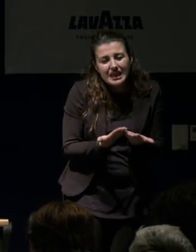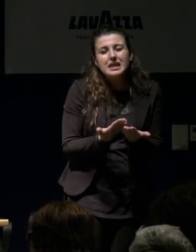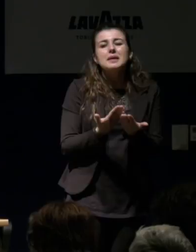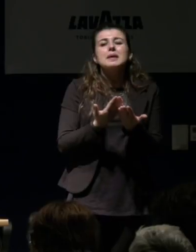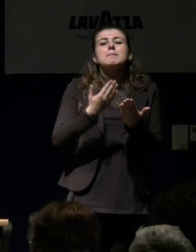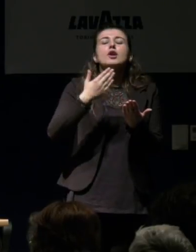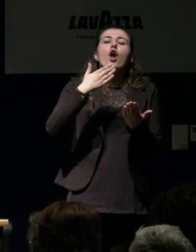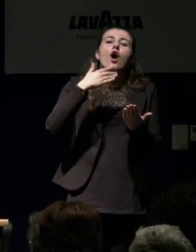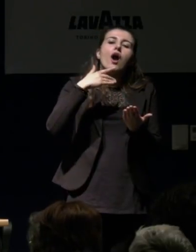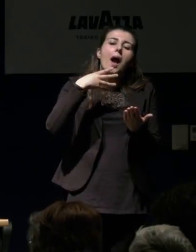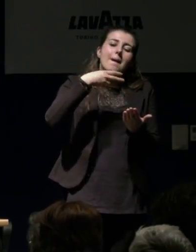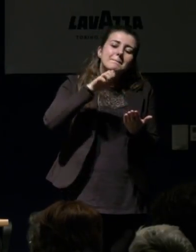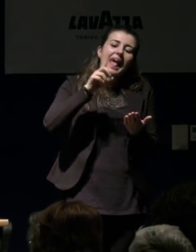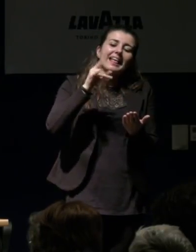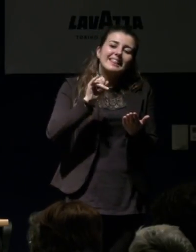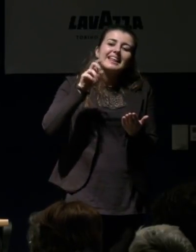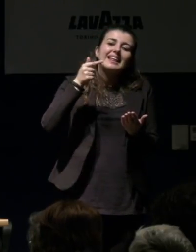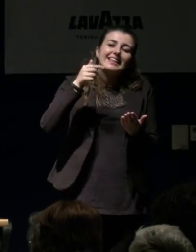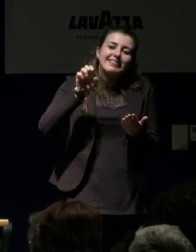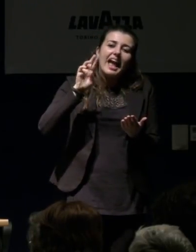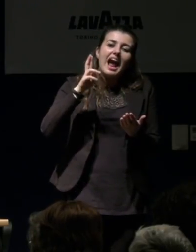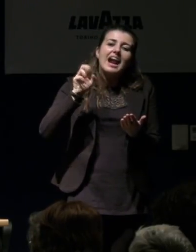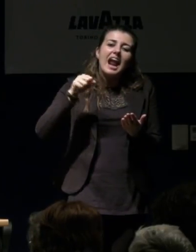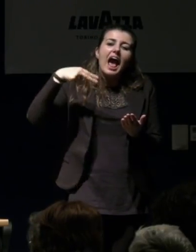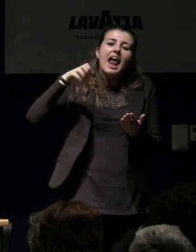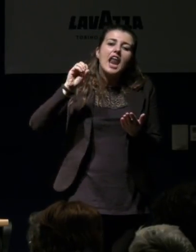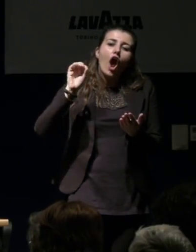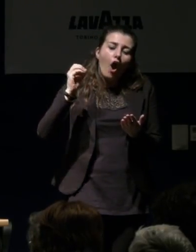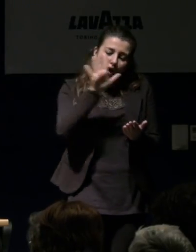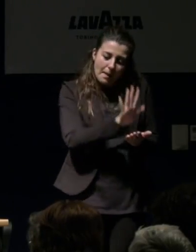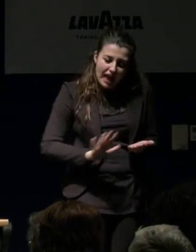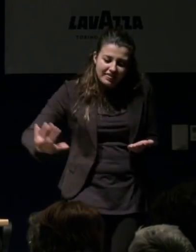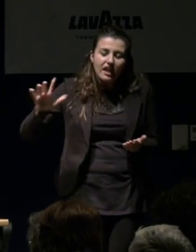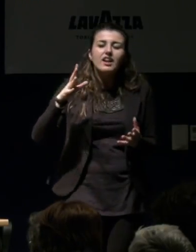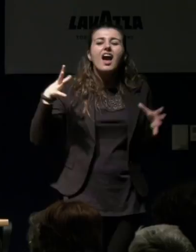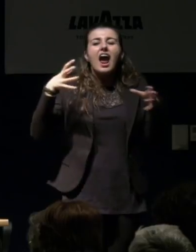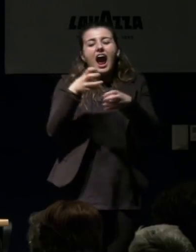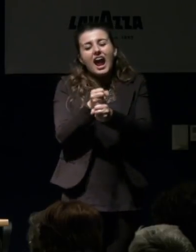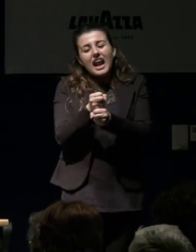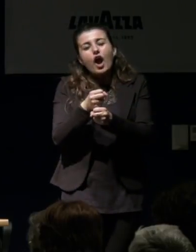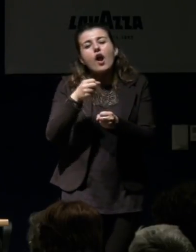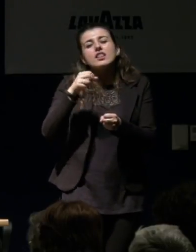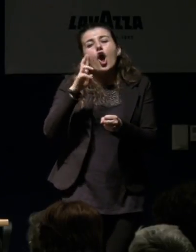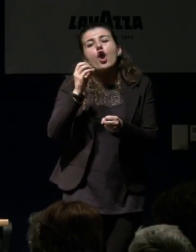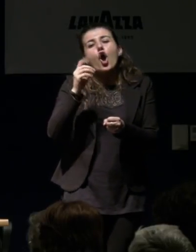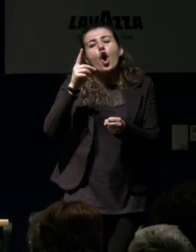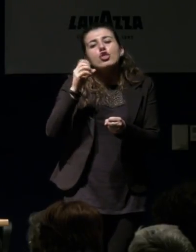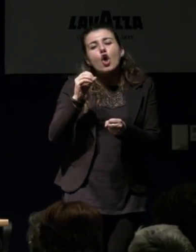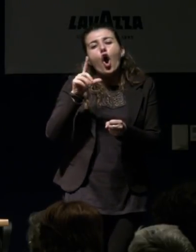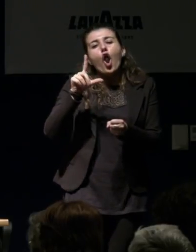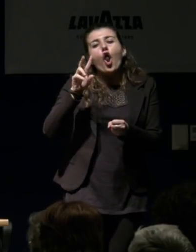greder mediterraneo era aveva curato una raccolta di scritti di rodolfo walsh era stato presente